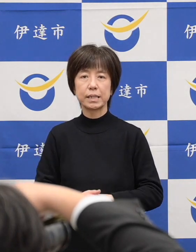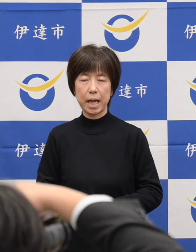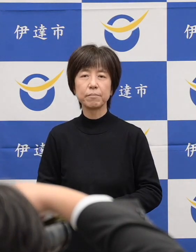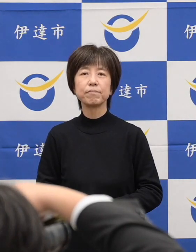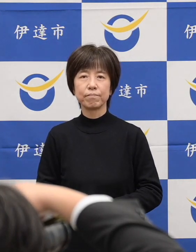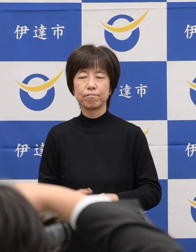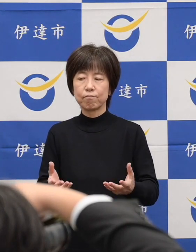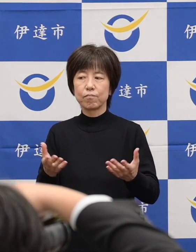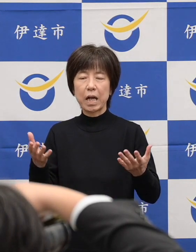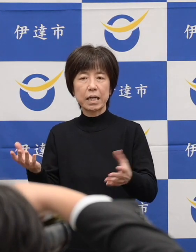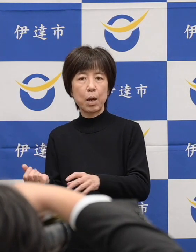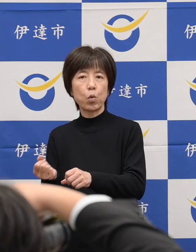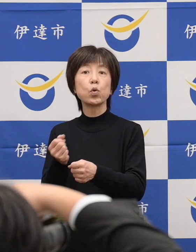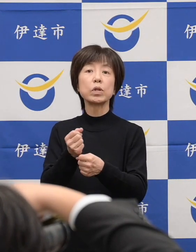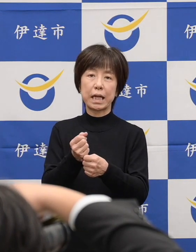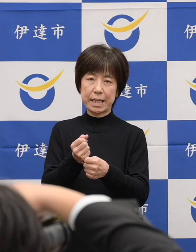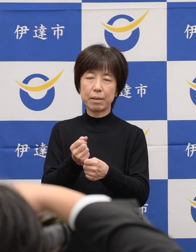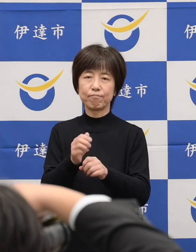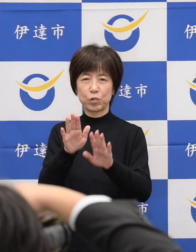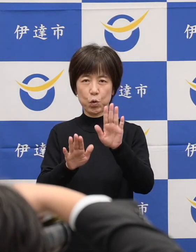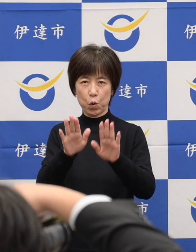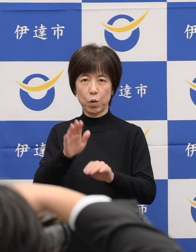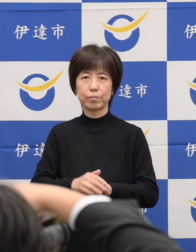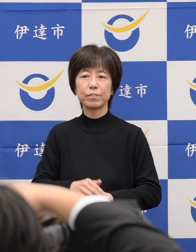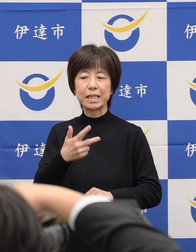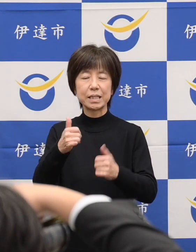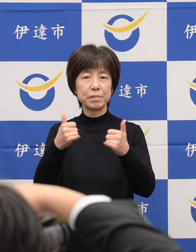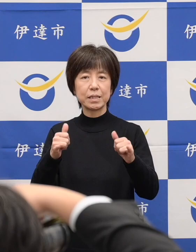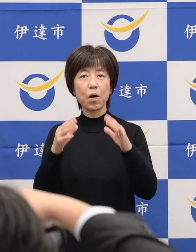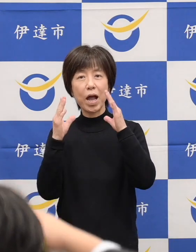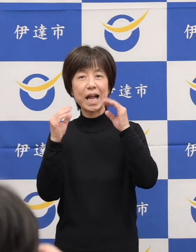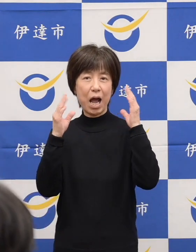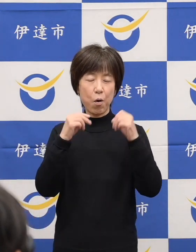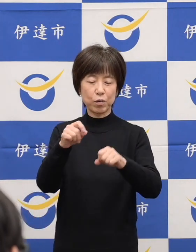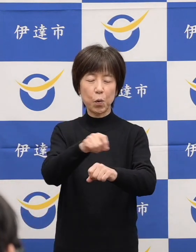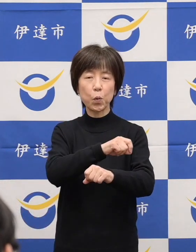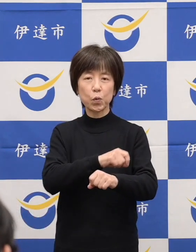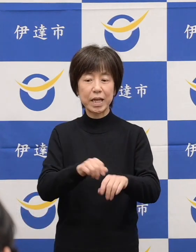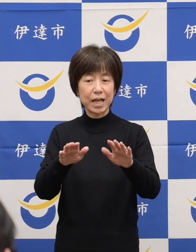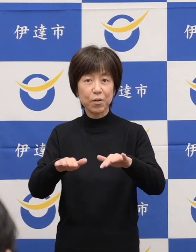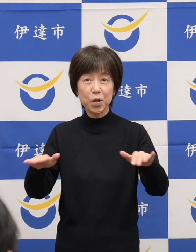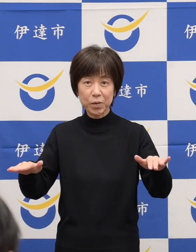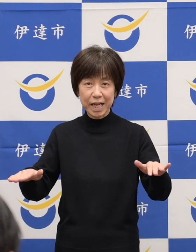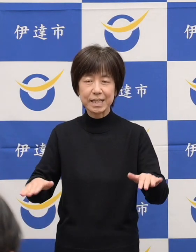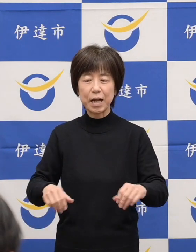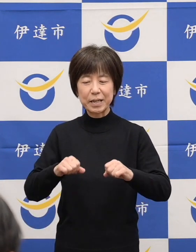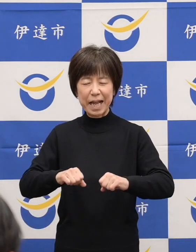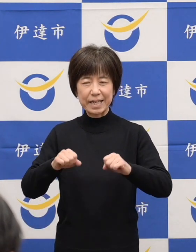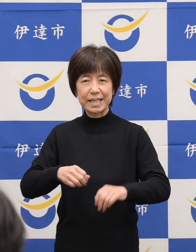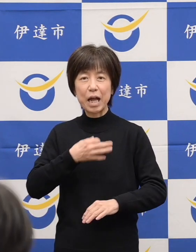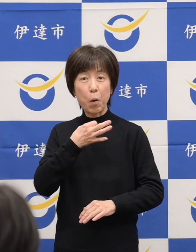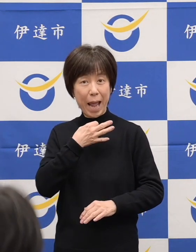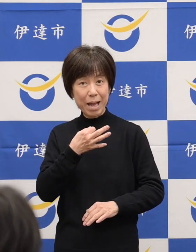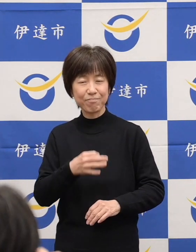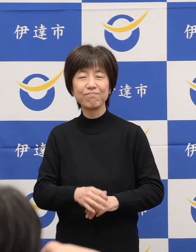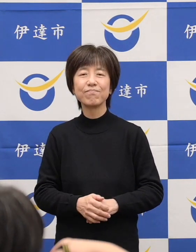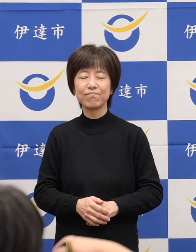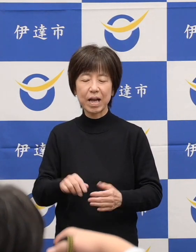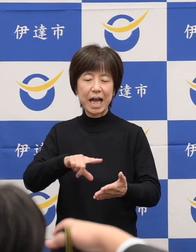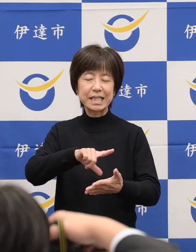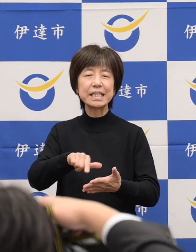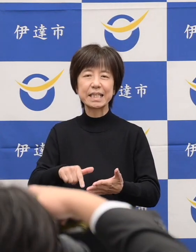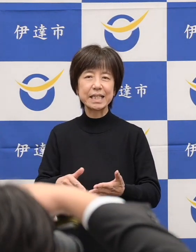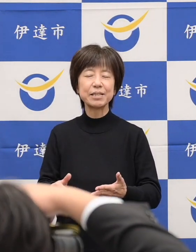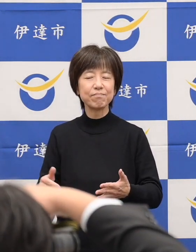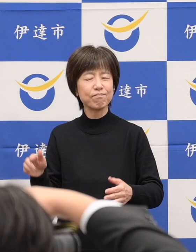じる1年でありました。市民の笑顔、特に子どもたちの元気な声が地域に戻って